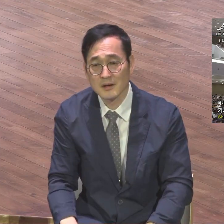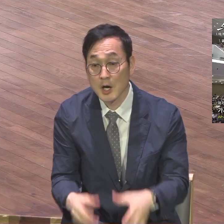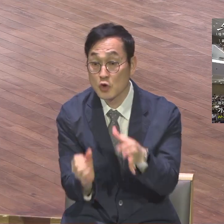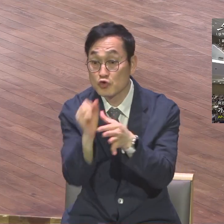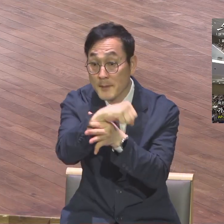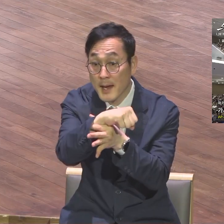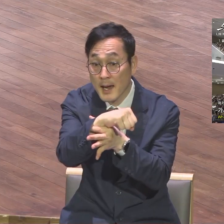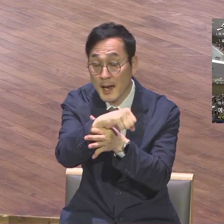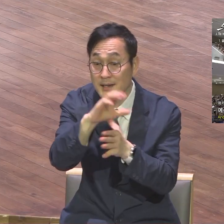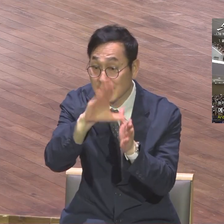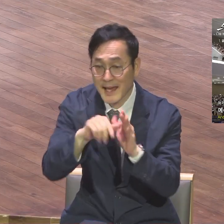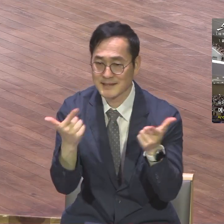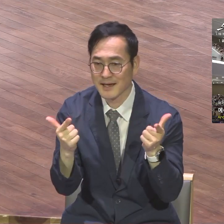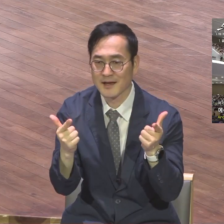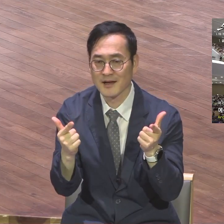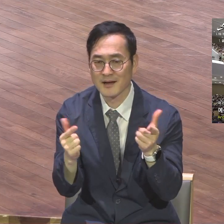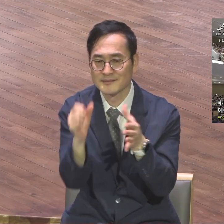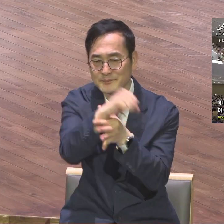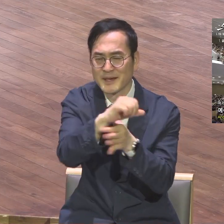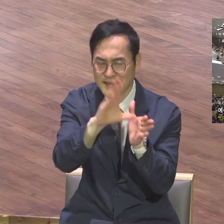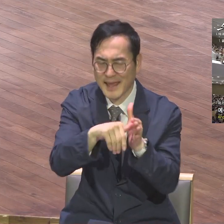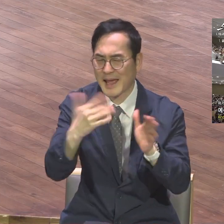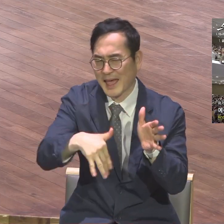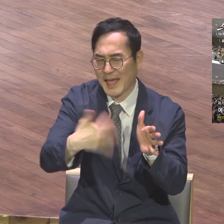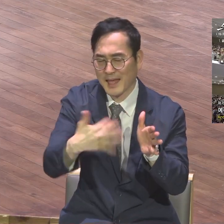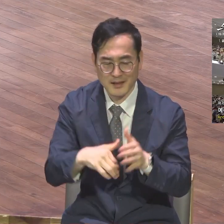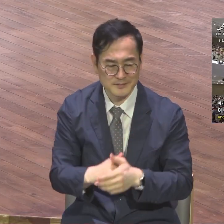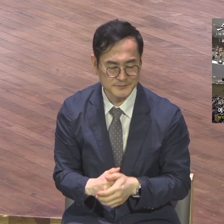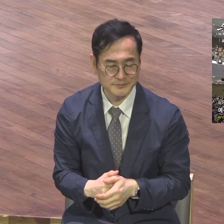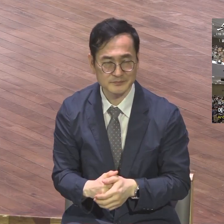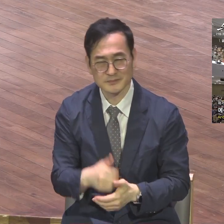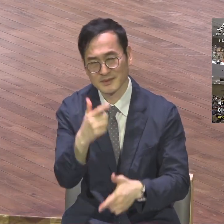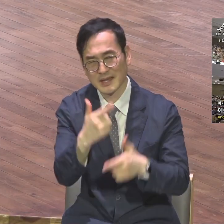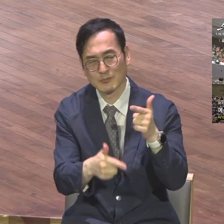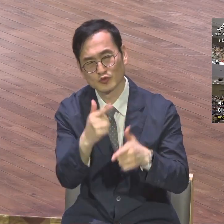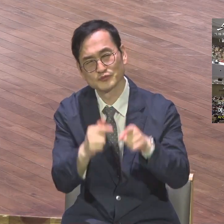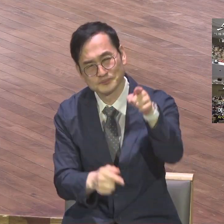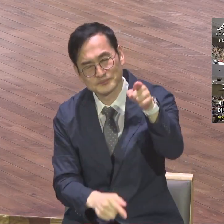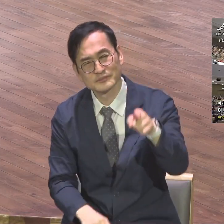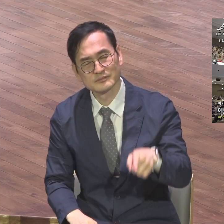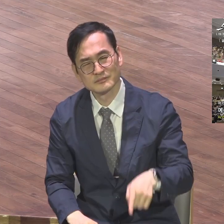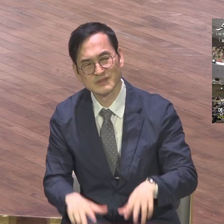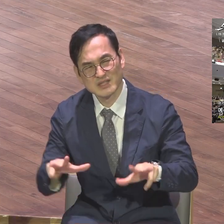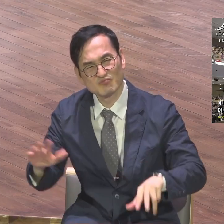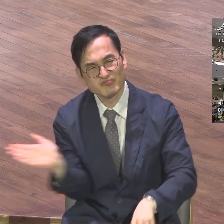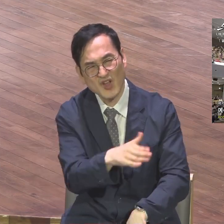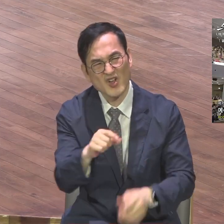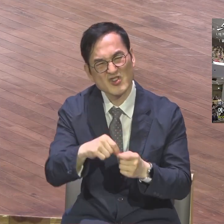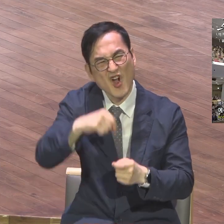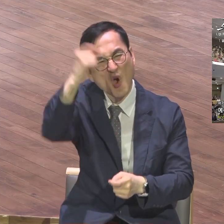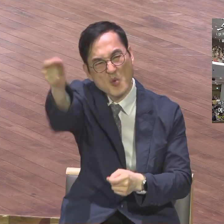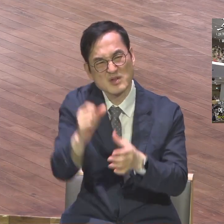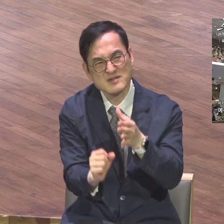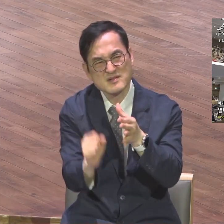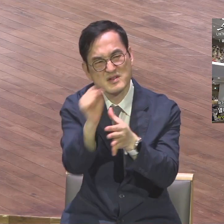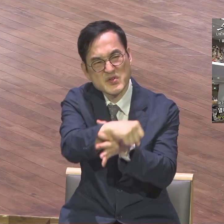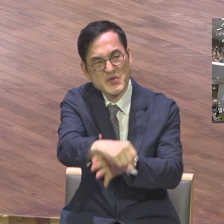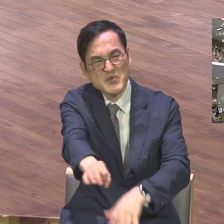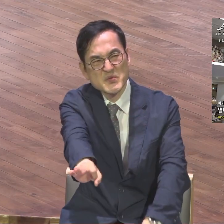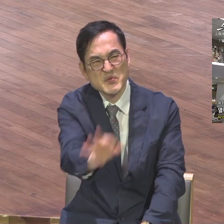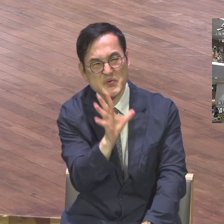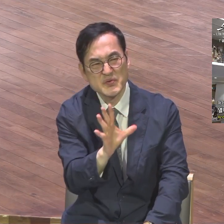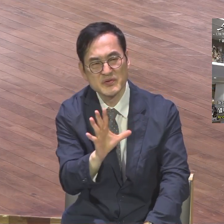무화과의 때가 아닙니다. 예수께서 나무에게 말씀하여 이르시되 이제부터 영원토록 사람이